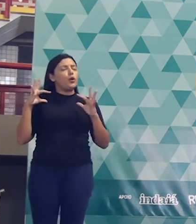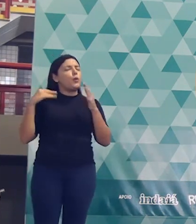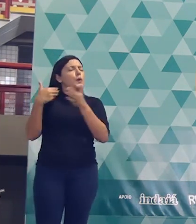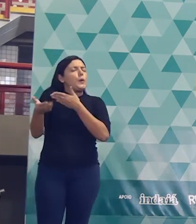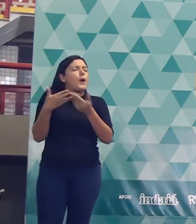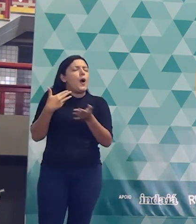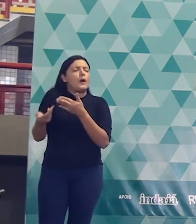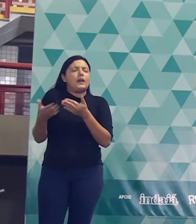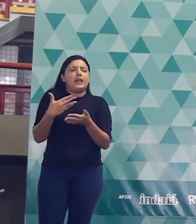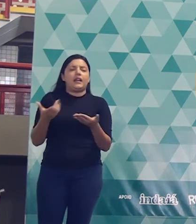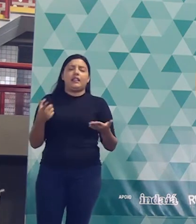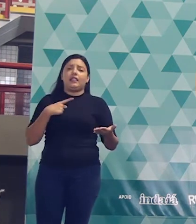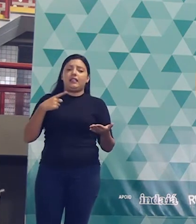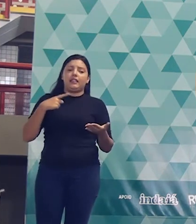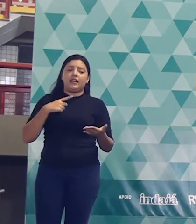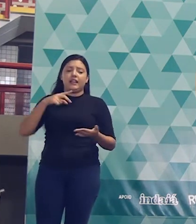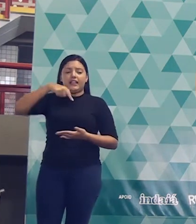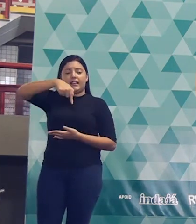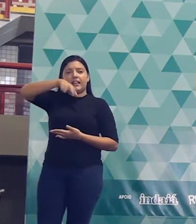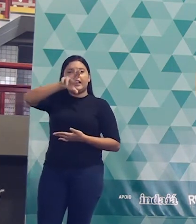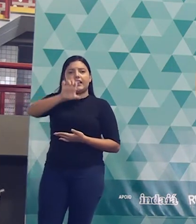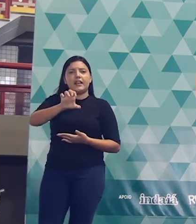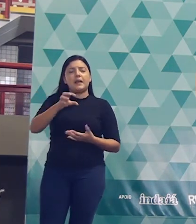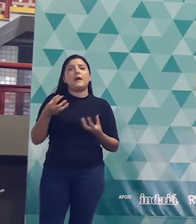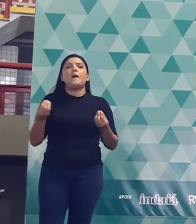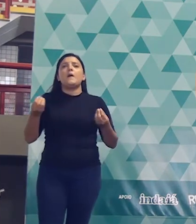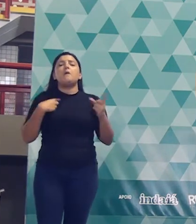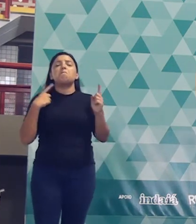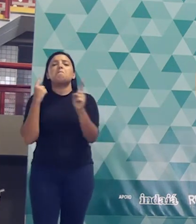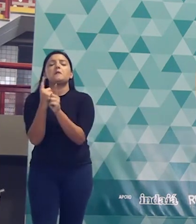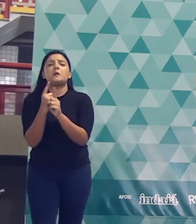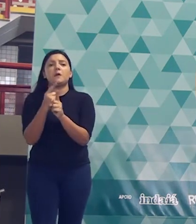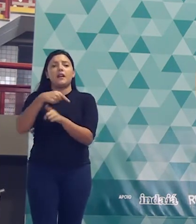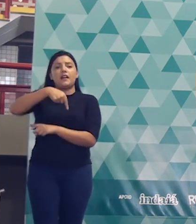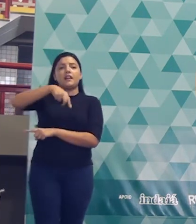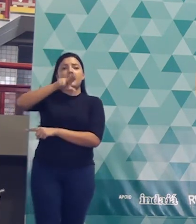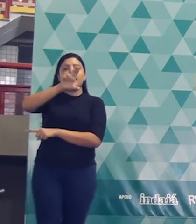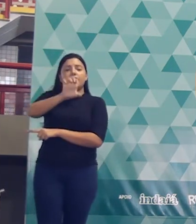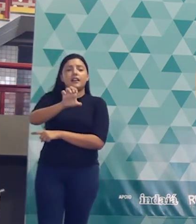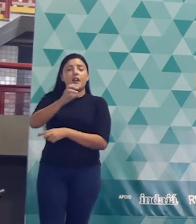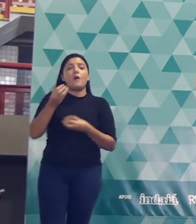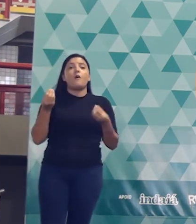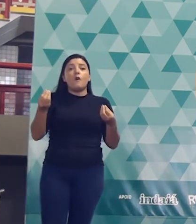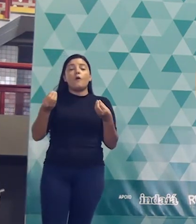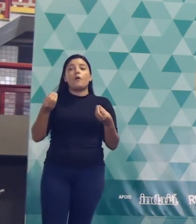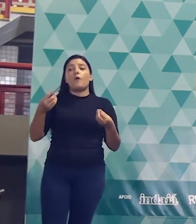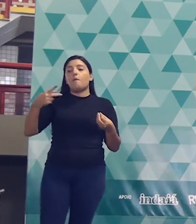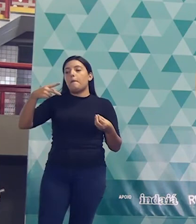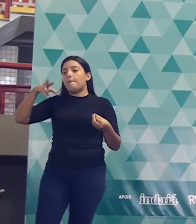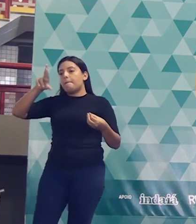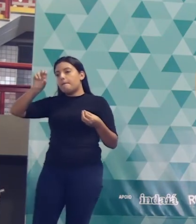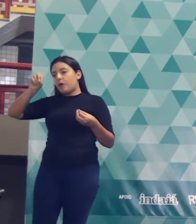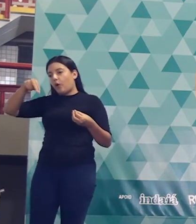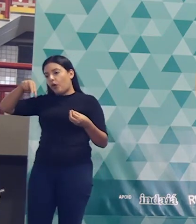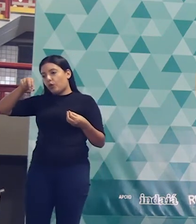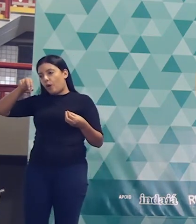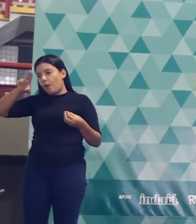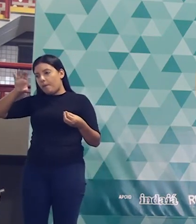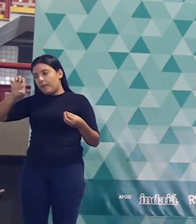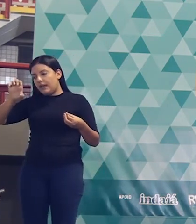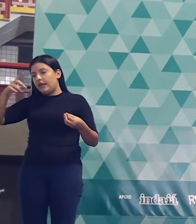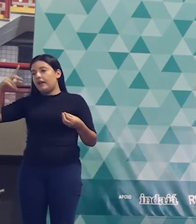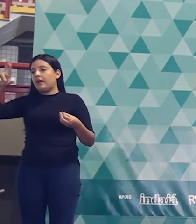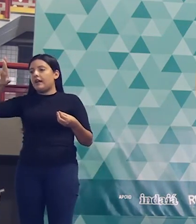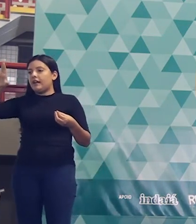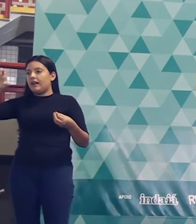pronome relativo, o que? Professor, como é que eu faço para identificar o que como pronome relativo? Como é que eu faço? É só